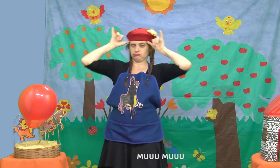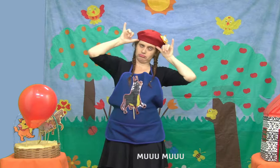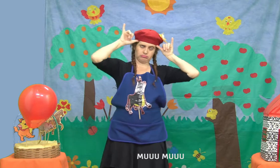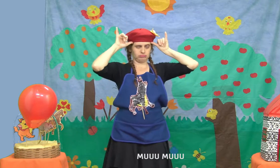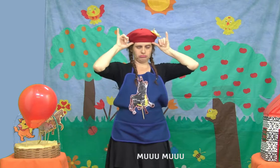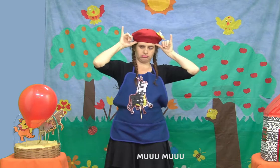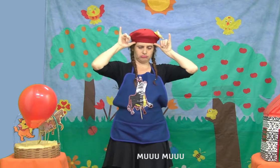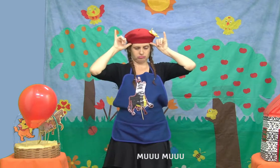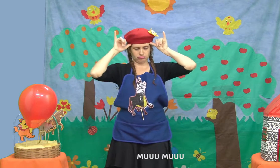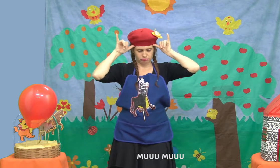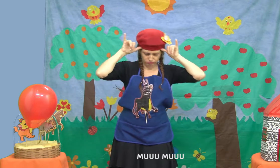num